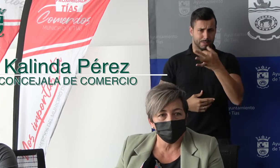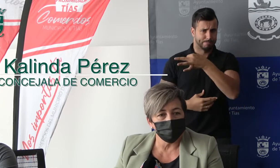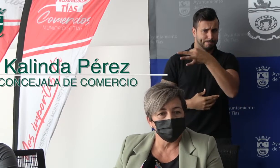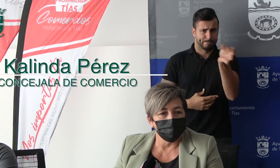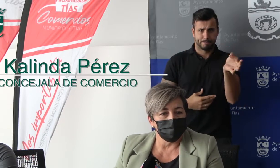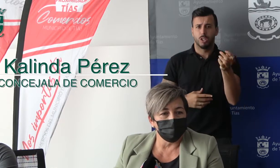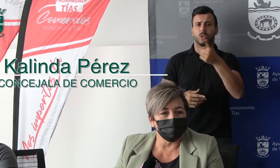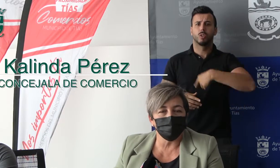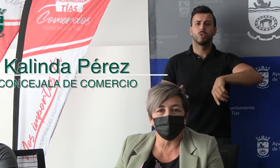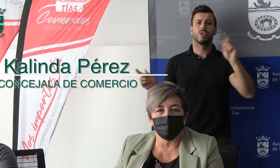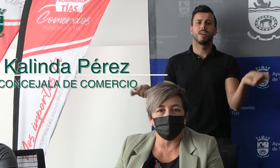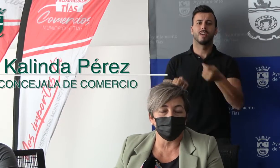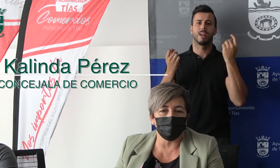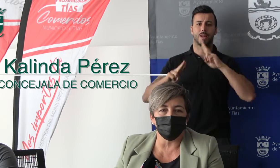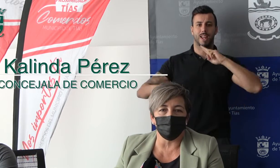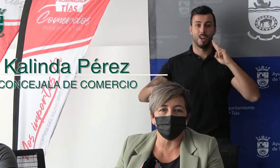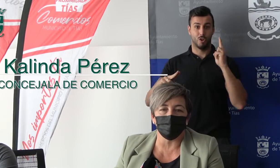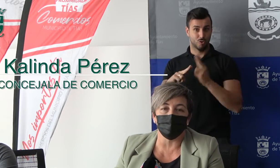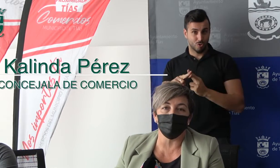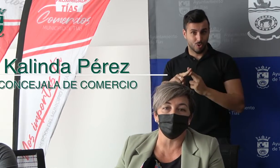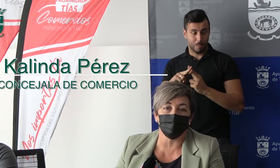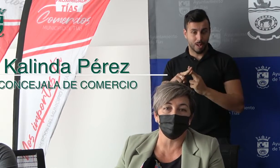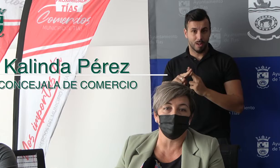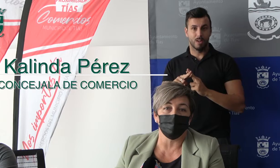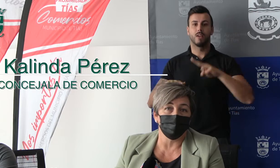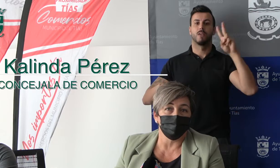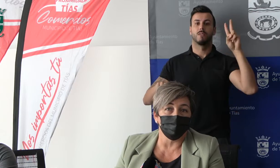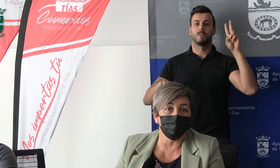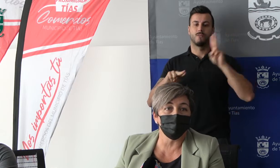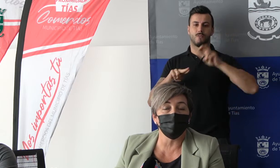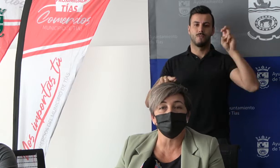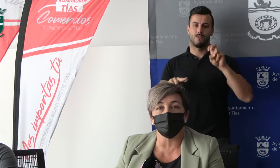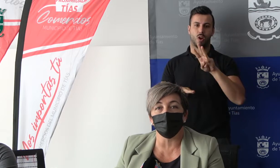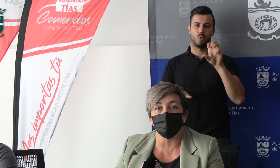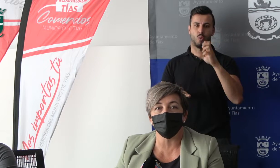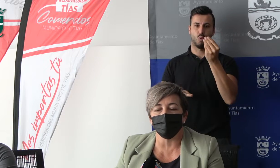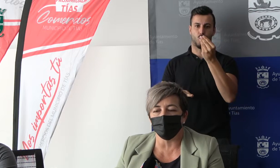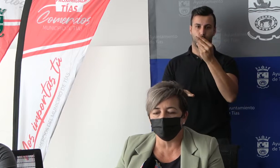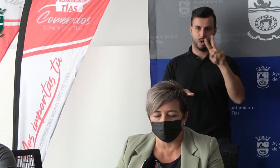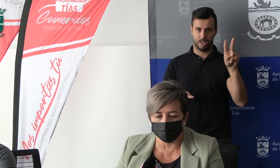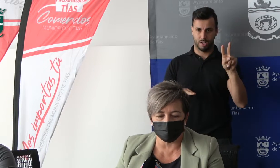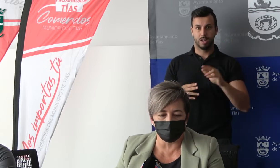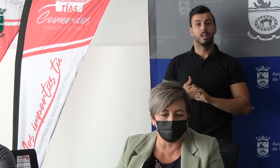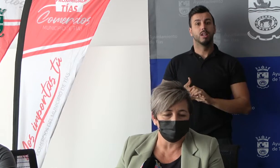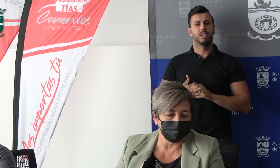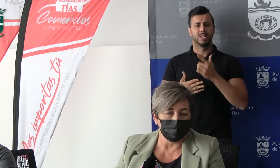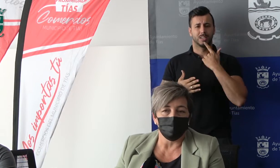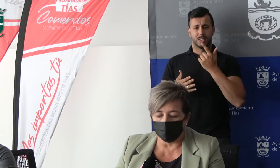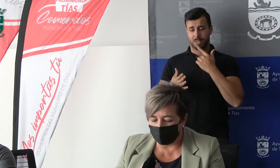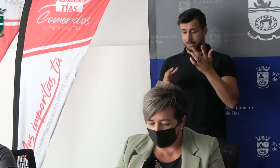Week, que se llevará a cabo a partir del día 22 de noviembre y hasta el día 27, una